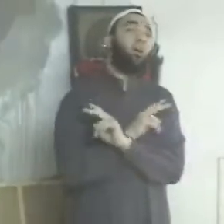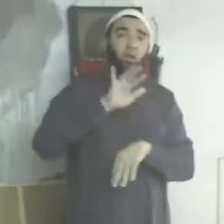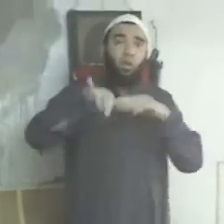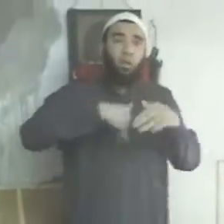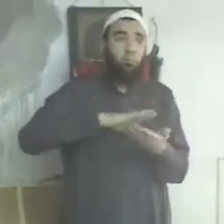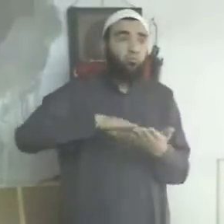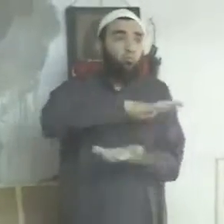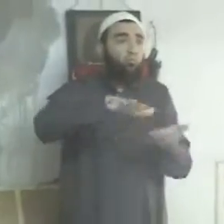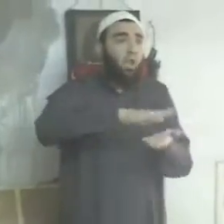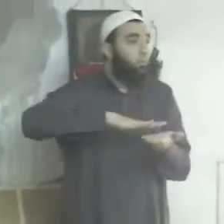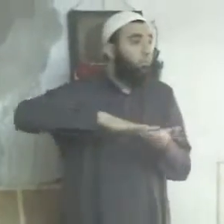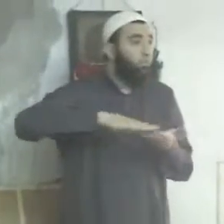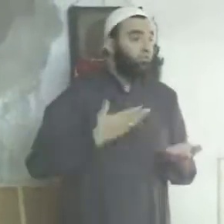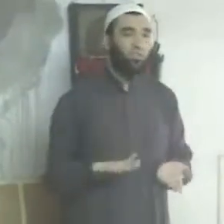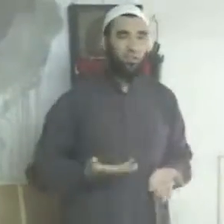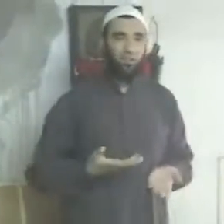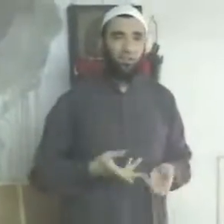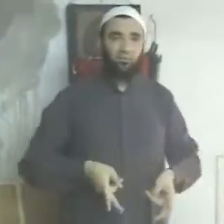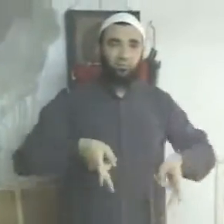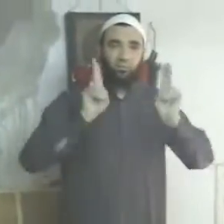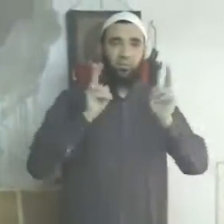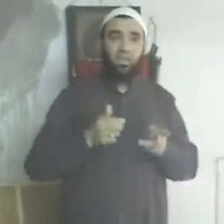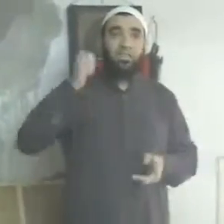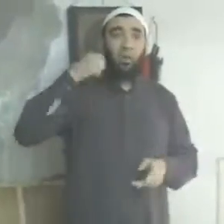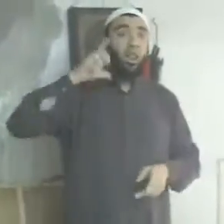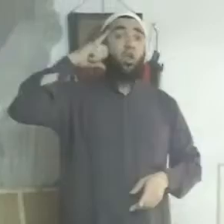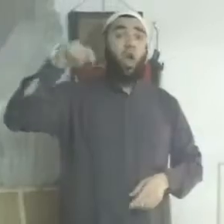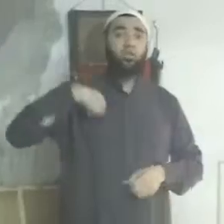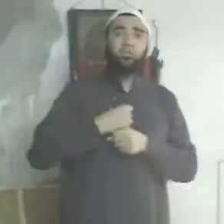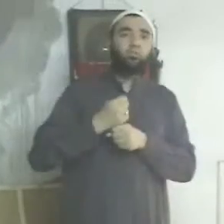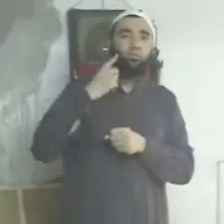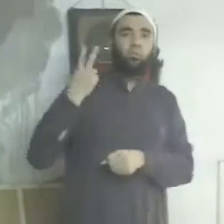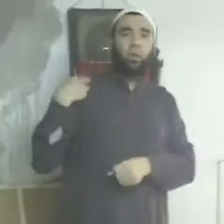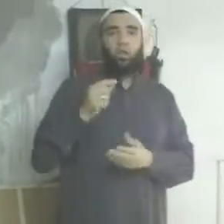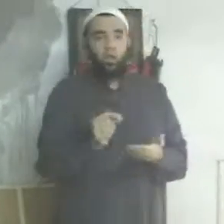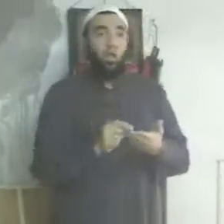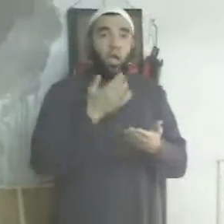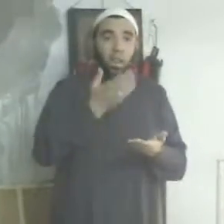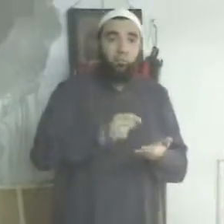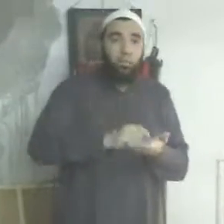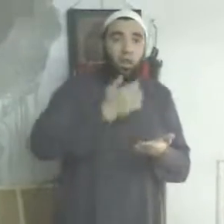مش محتاجين. اذا كنت انت من هذه العظمه فكيف نشوفه